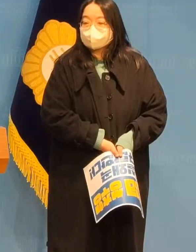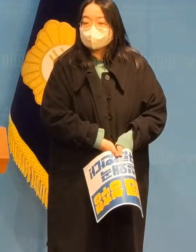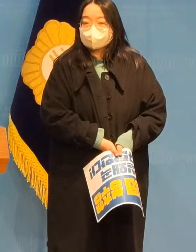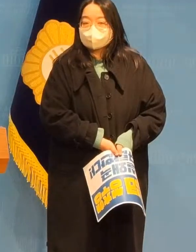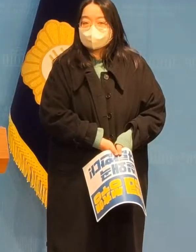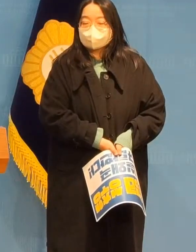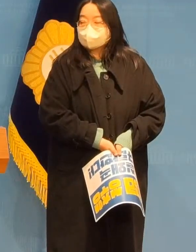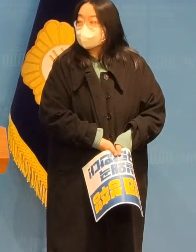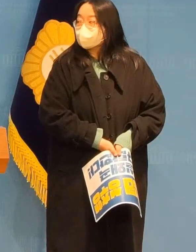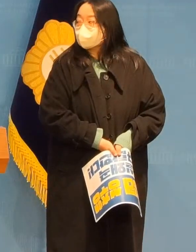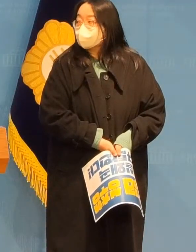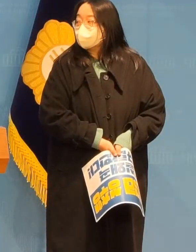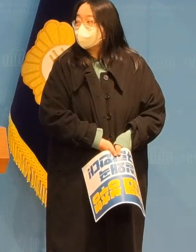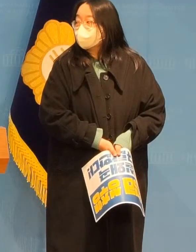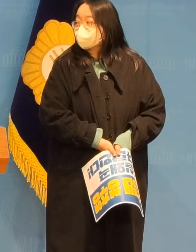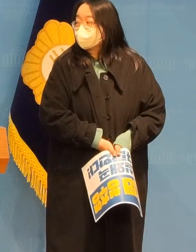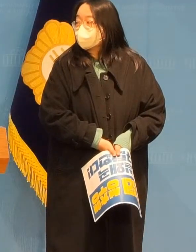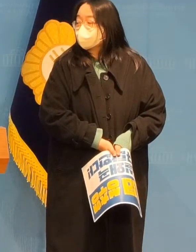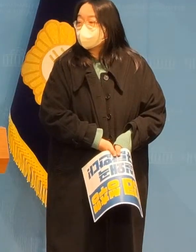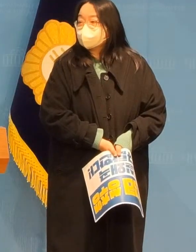선 발음이나 이런 게 있으면 하시고.